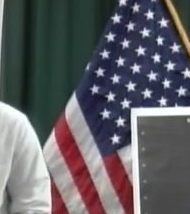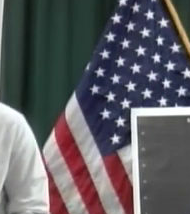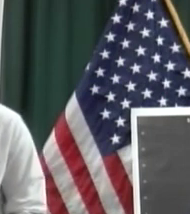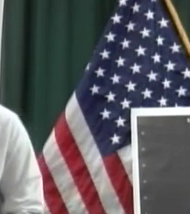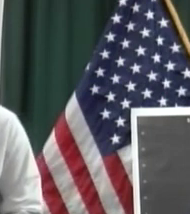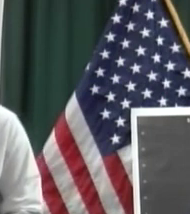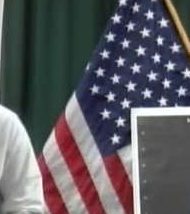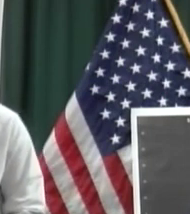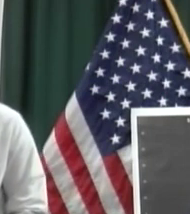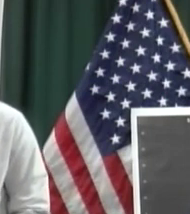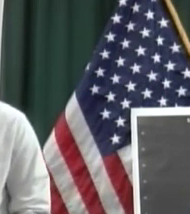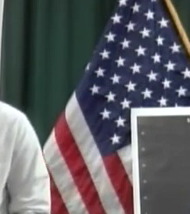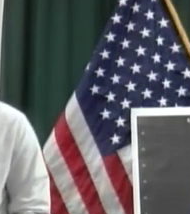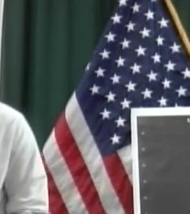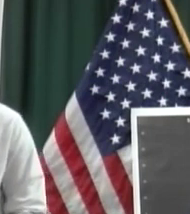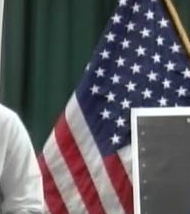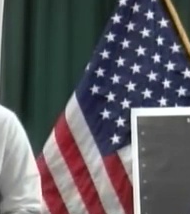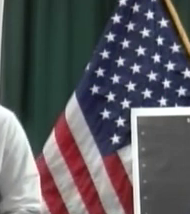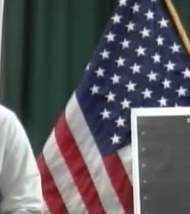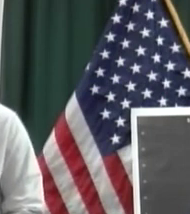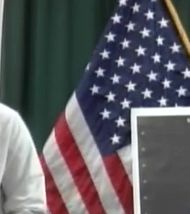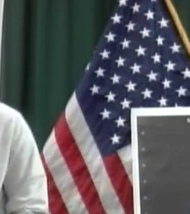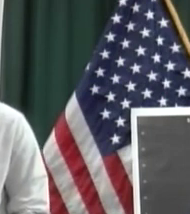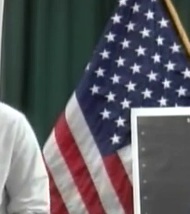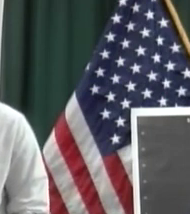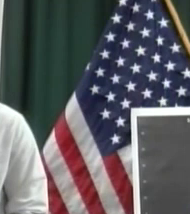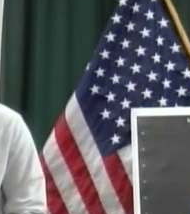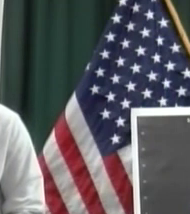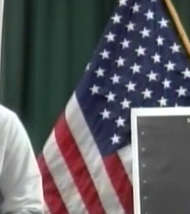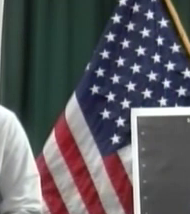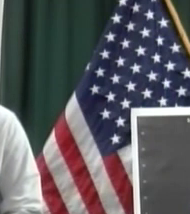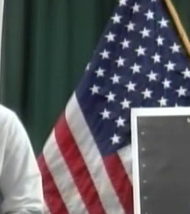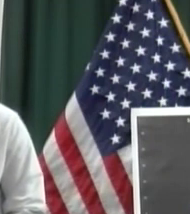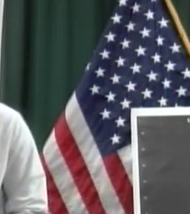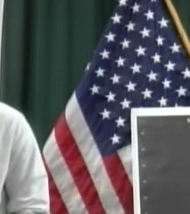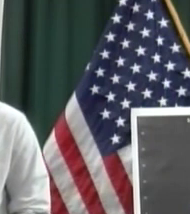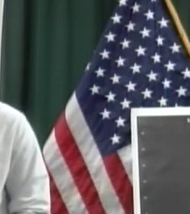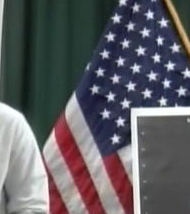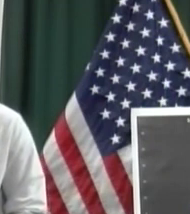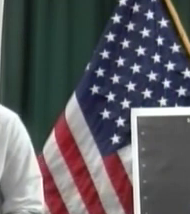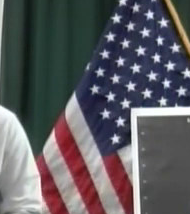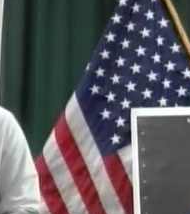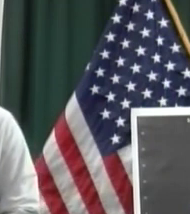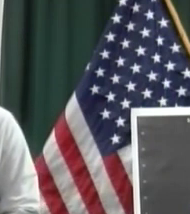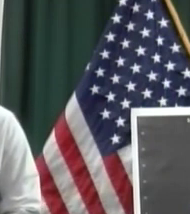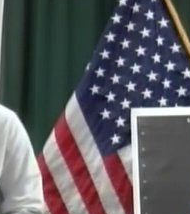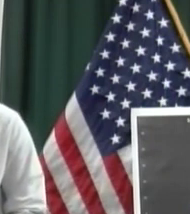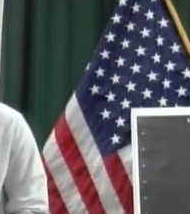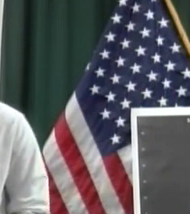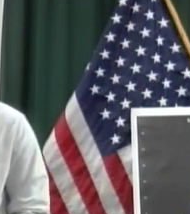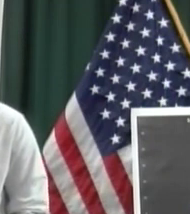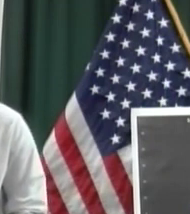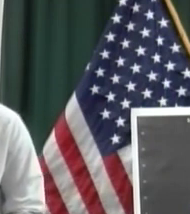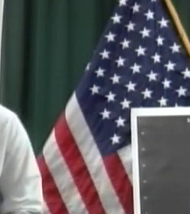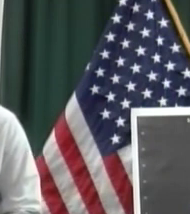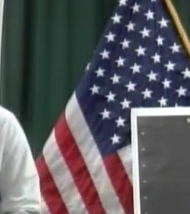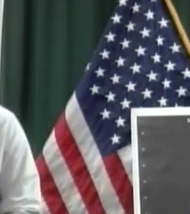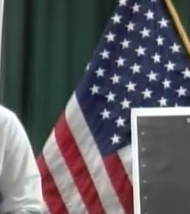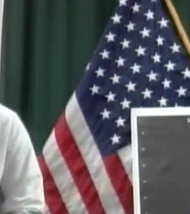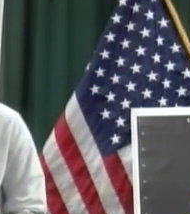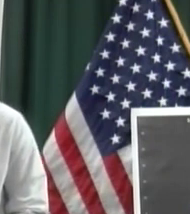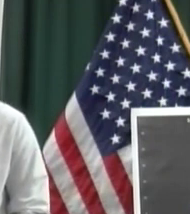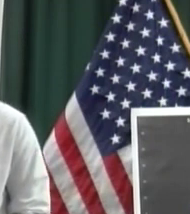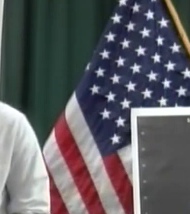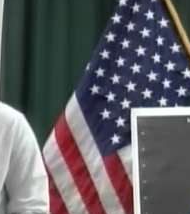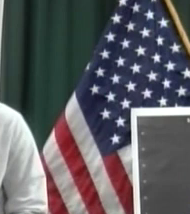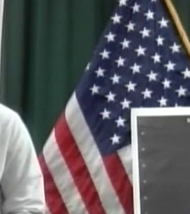0.08, no más de ese nivel, y que estén alerta de 360 grados de su área, saber a